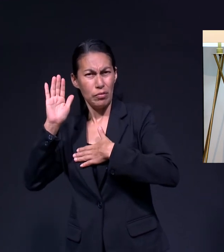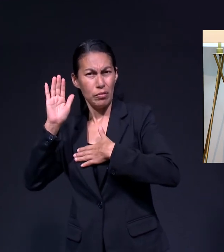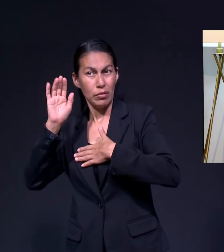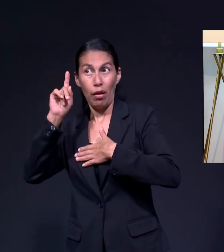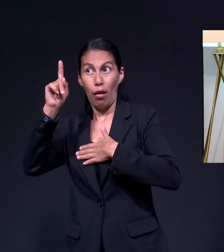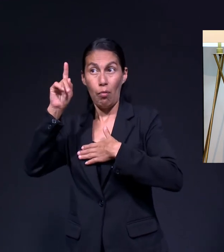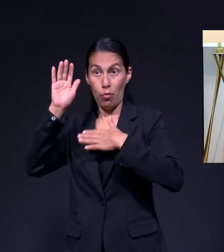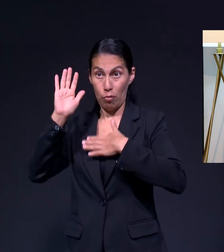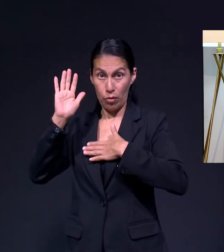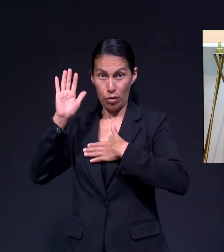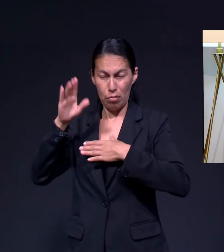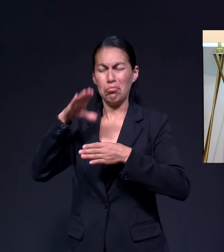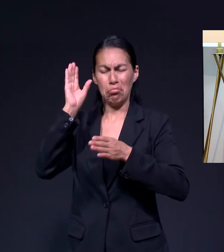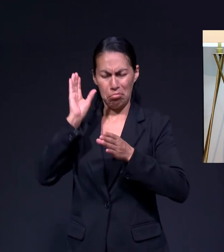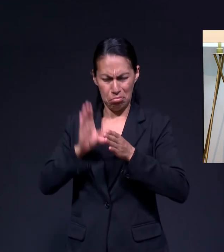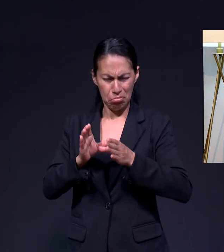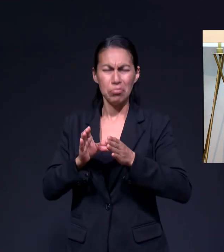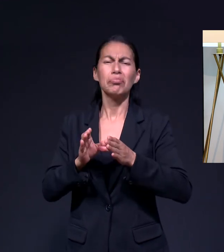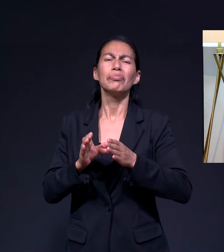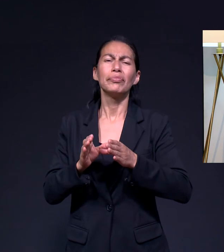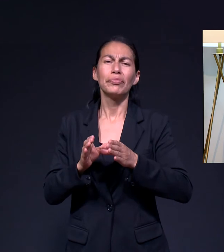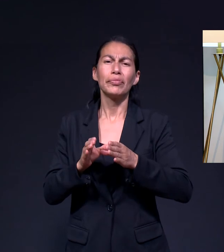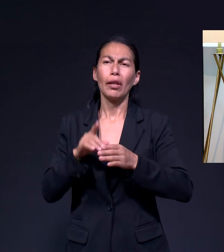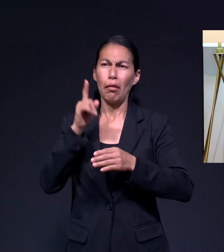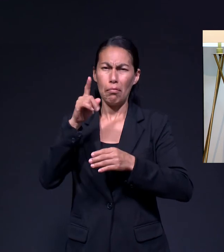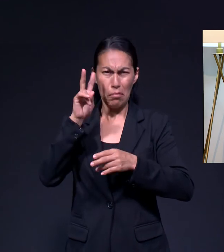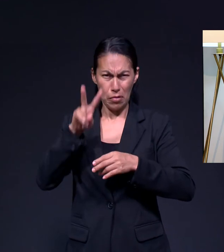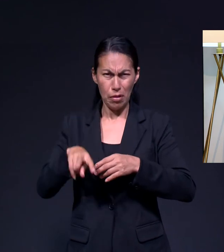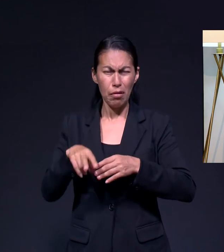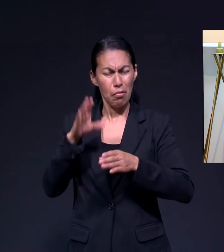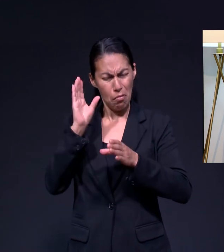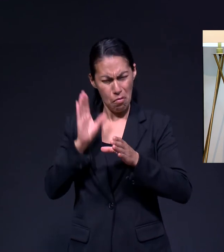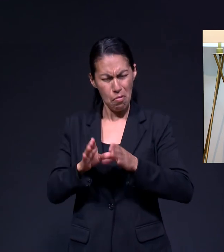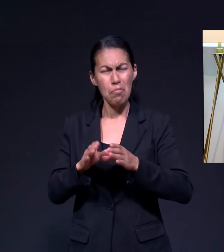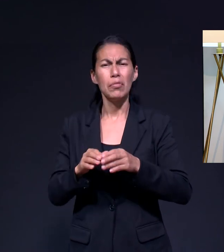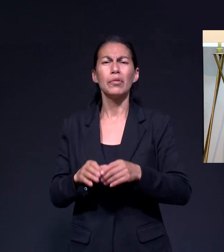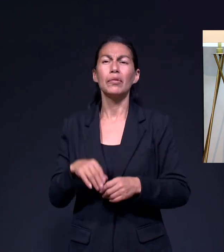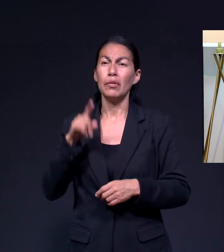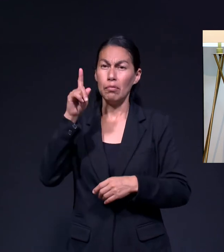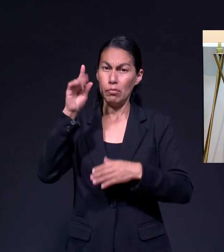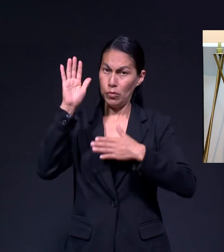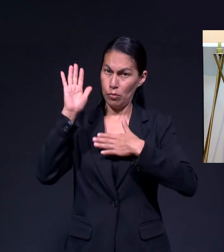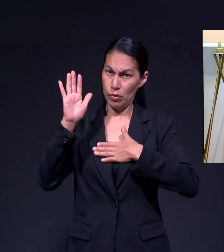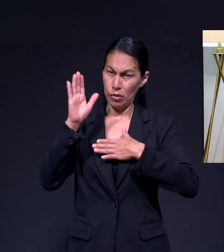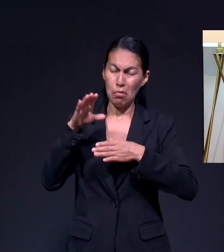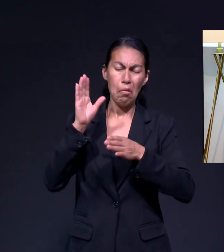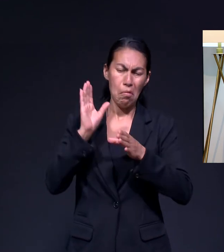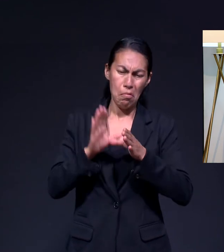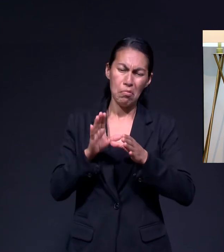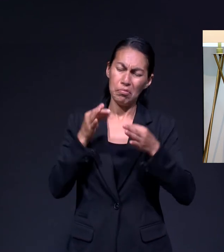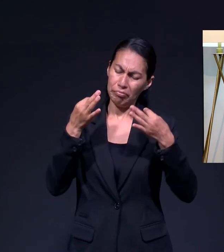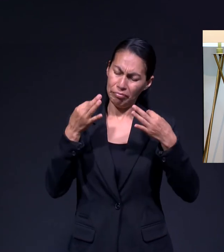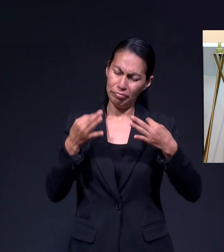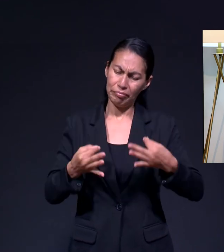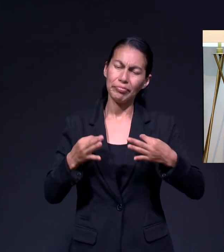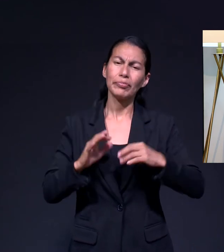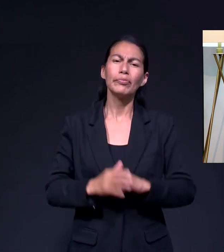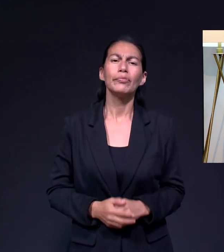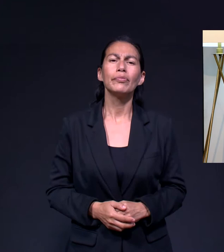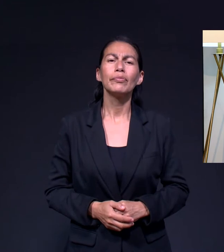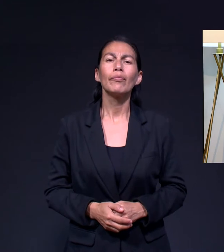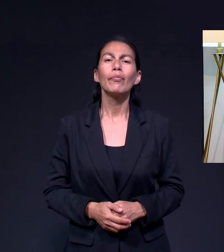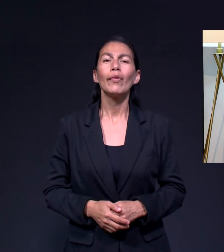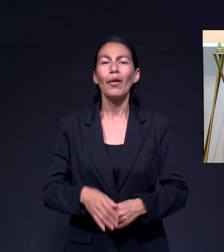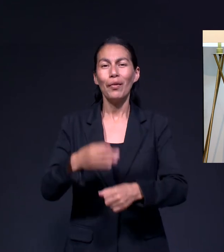lo ha dicho es que así es y así va a ser porque él sabe cumplir su palabra